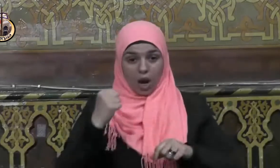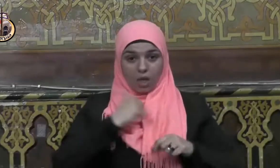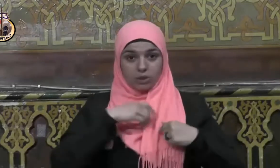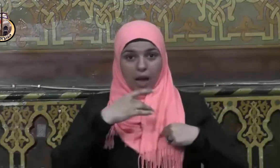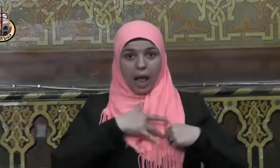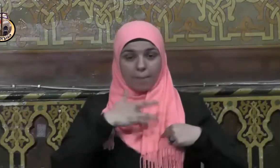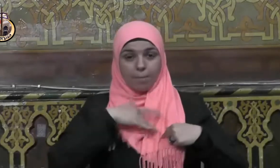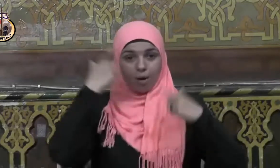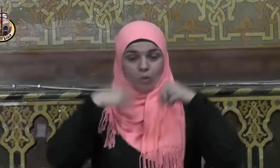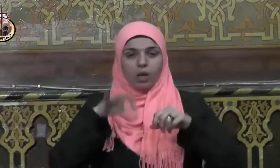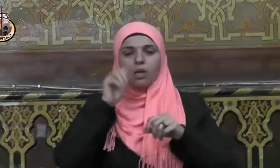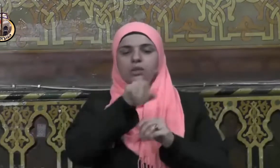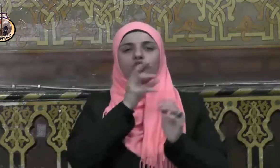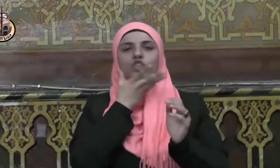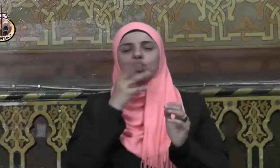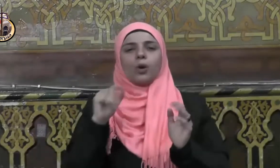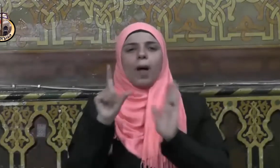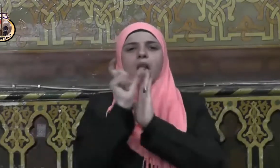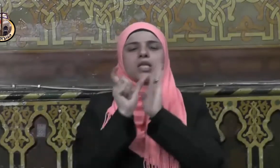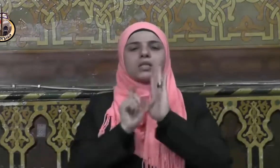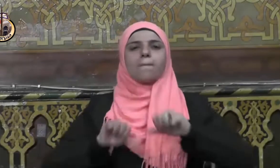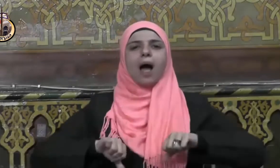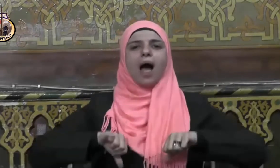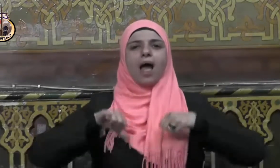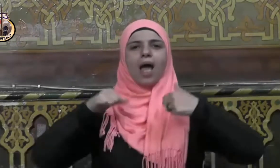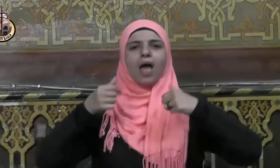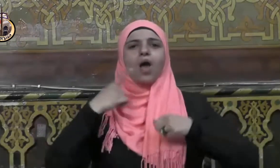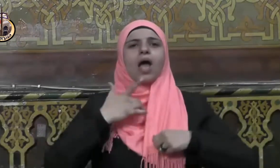نظام حياة وإحساس بنبض الوطن